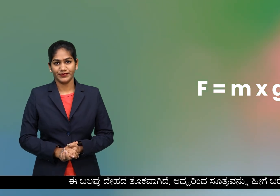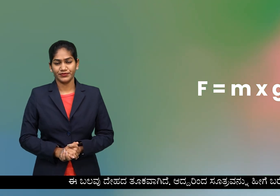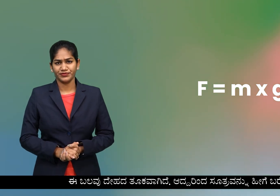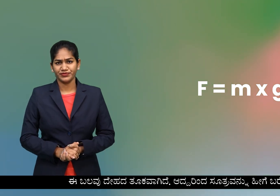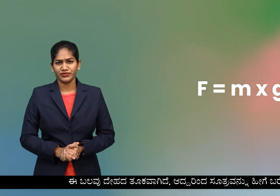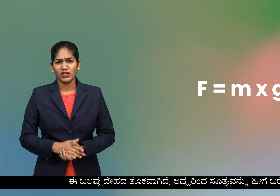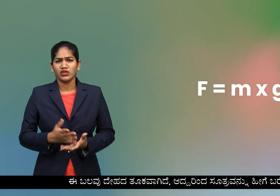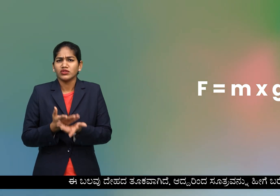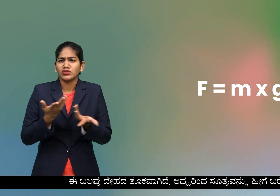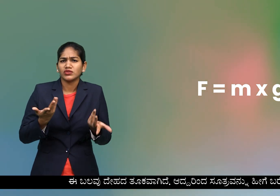ಹೀಗೆ ಬರೆಯಬಹುದು.